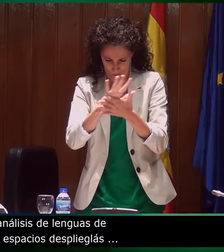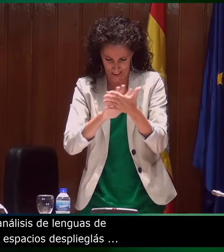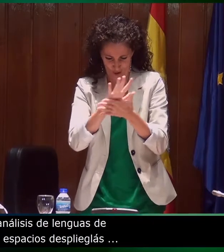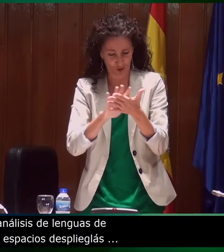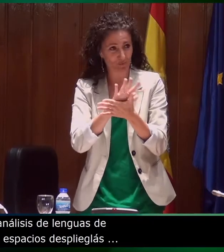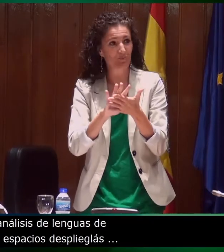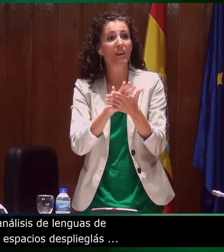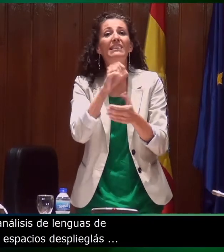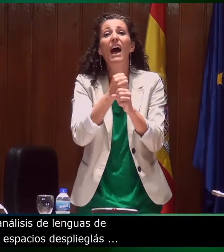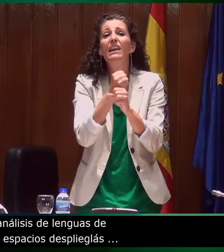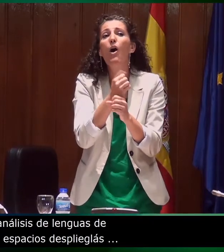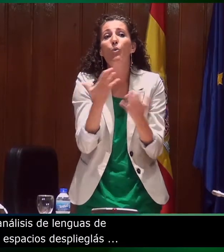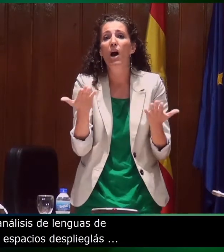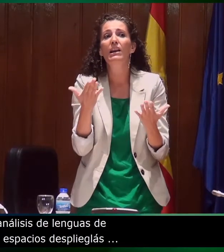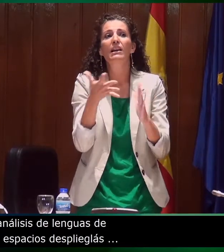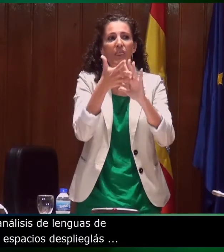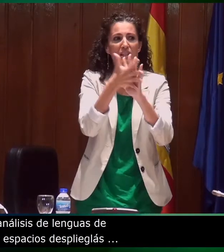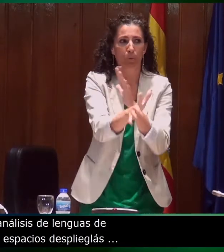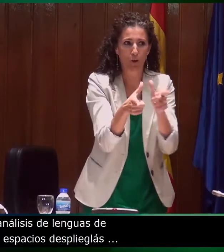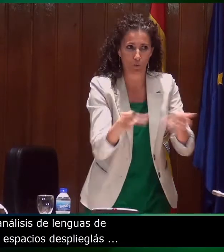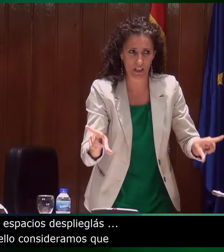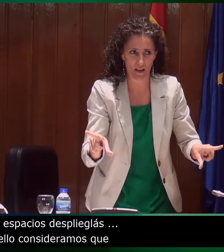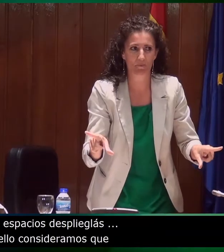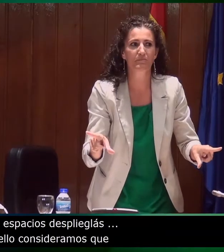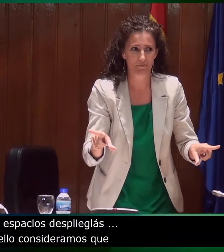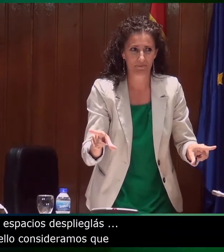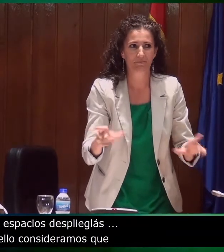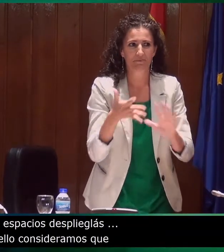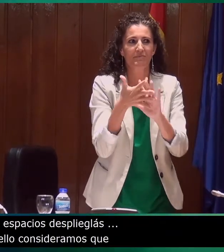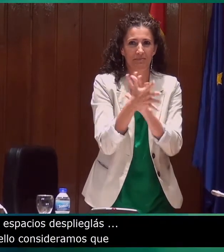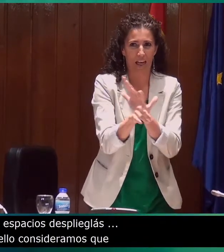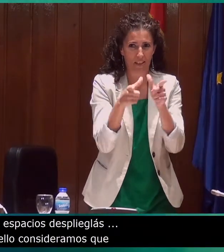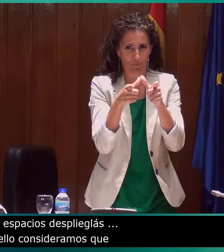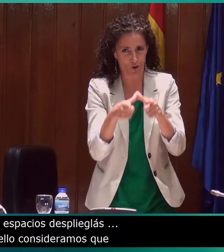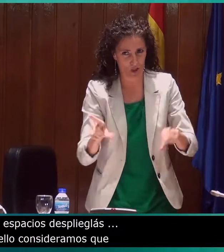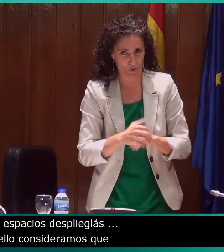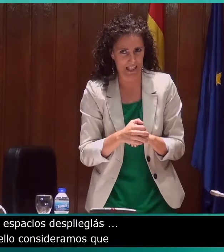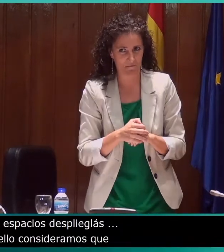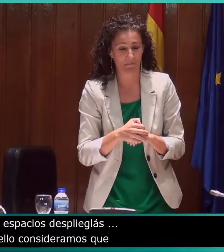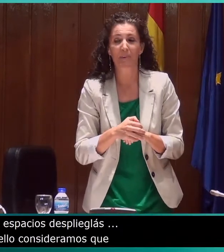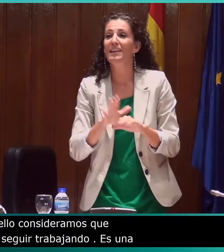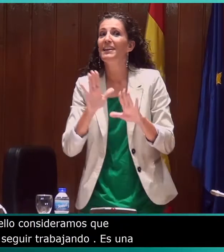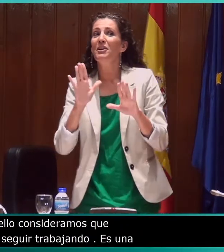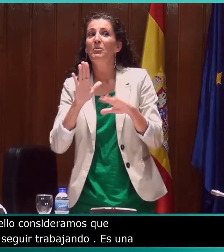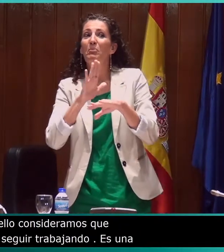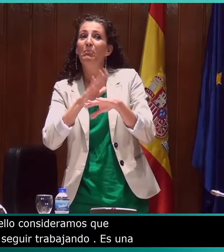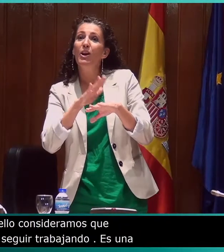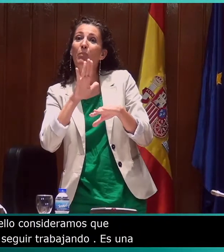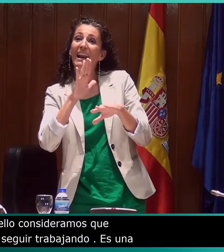preservar la vitalidad de la lengua de signos española un aspecto fundamental en el que tenemos que seguir trabajando es una